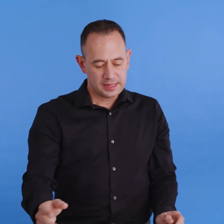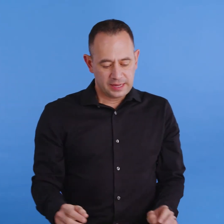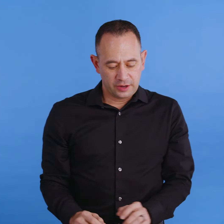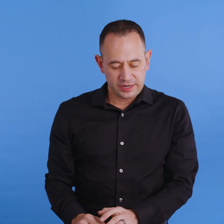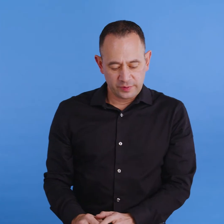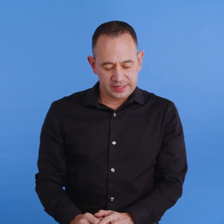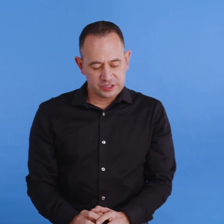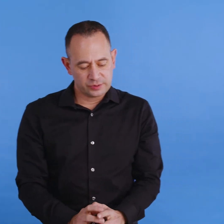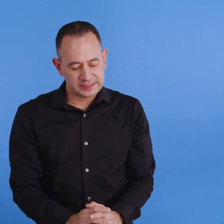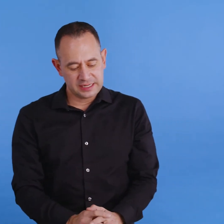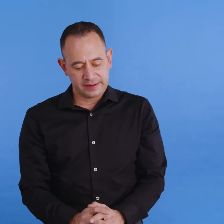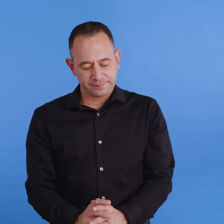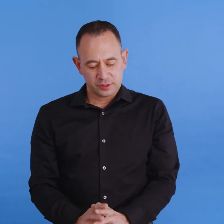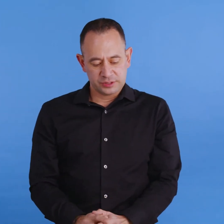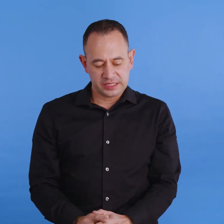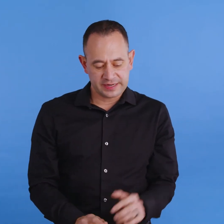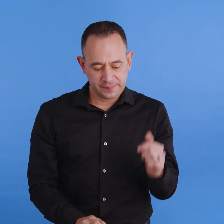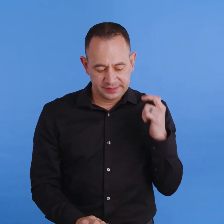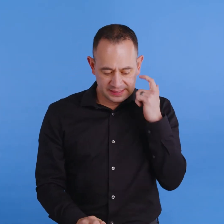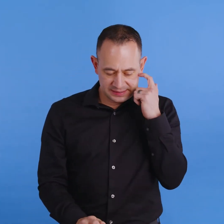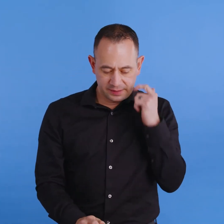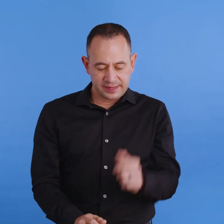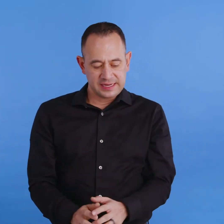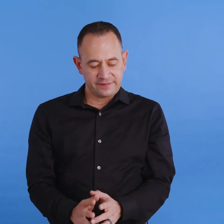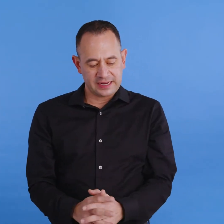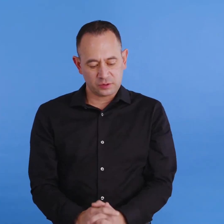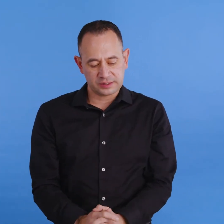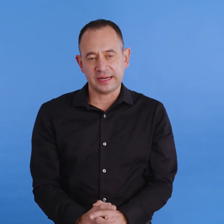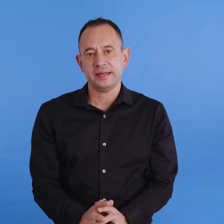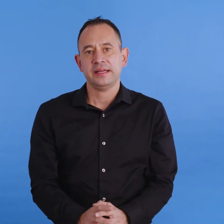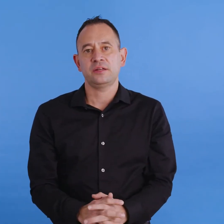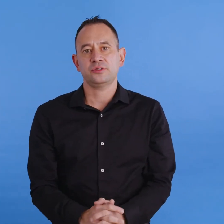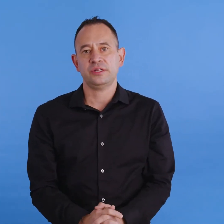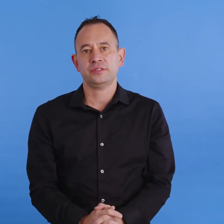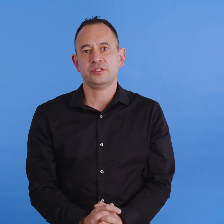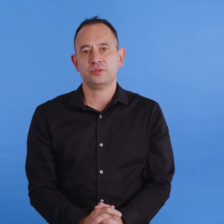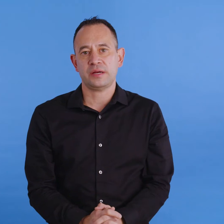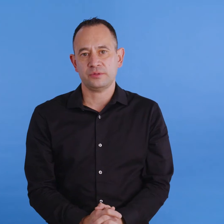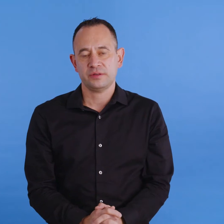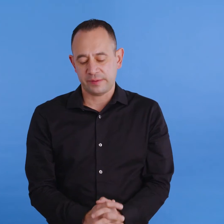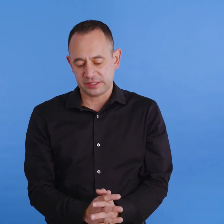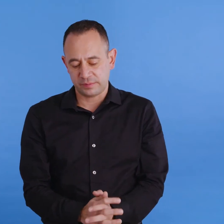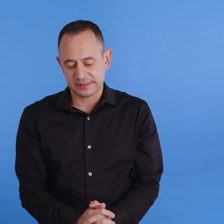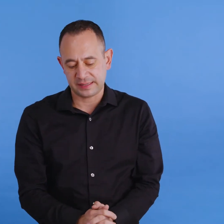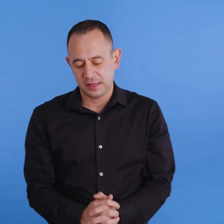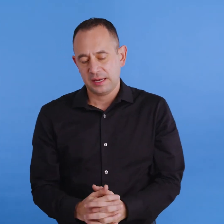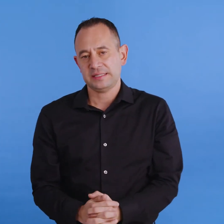Ahora voy a decir una sílaba. Ustedes van a repetir la sílaba y la van a cortar en los sonidos que escuchamos. Vamos a comenzar. La